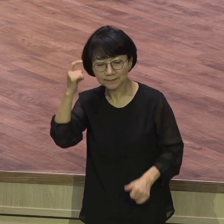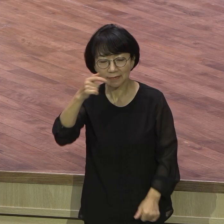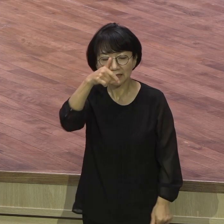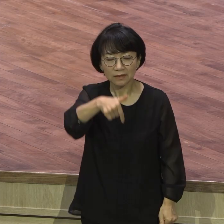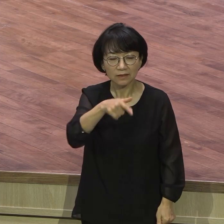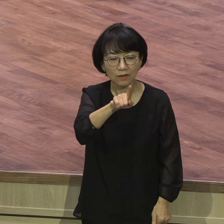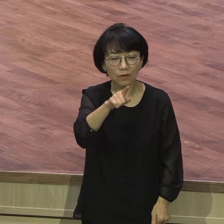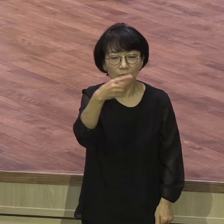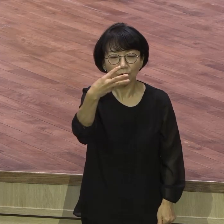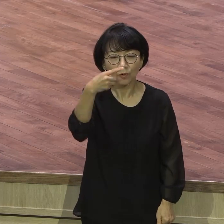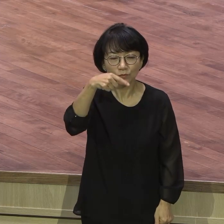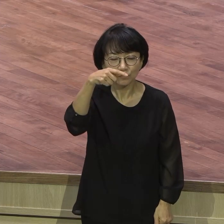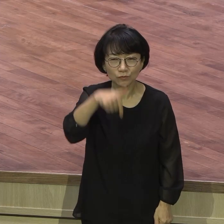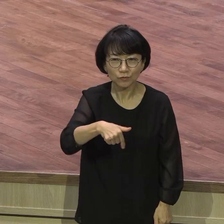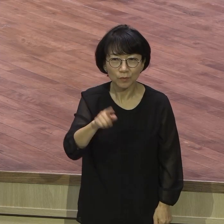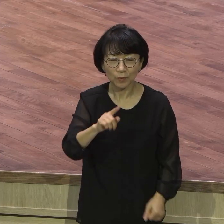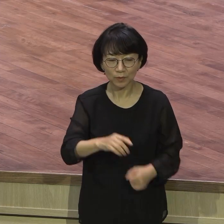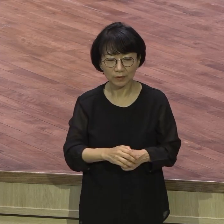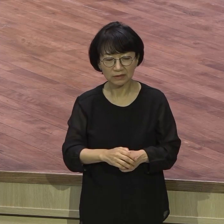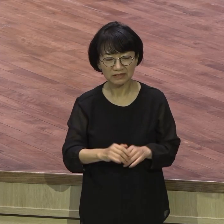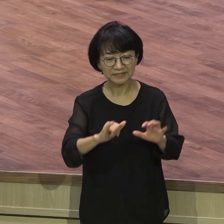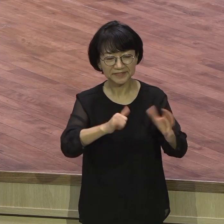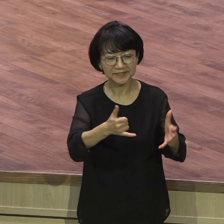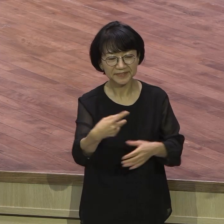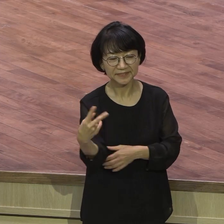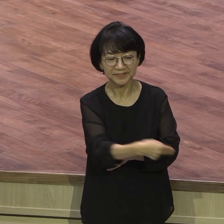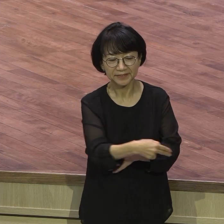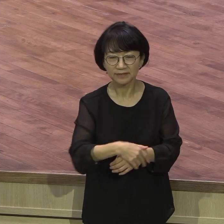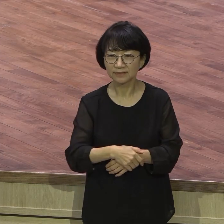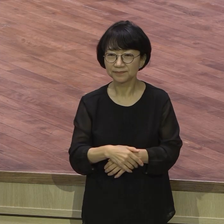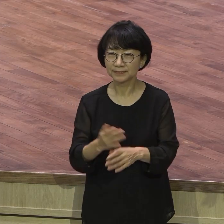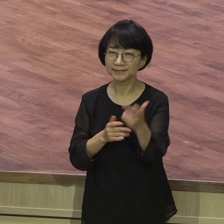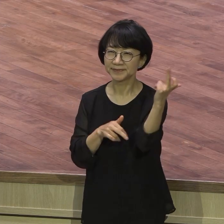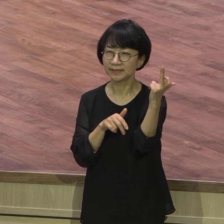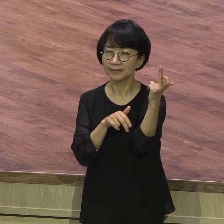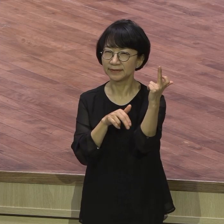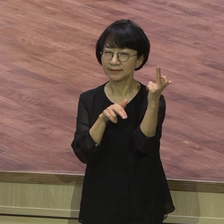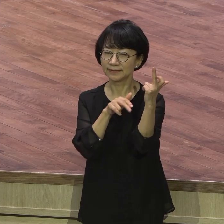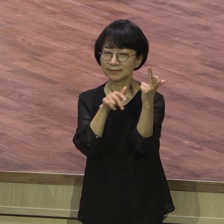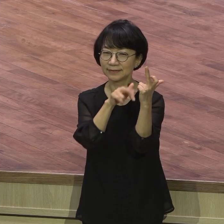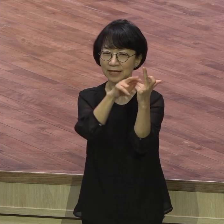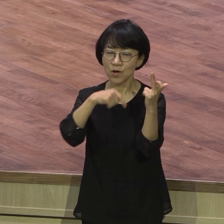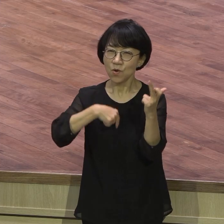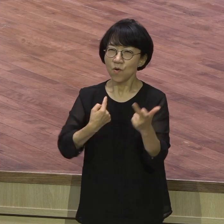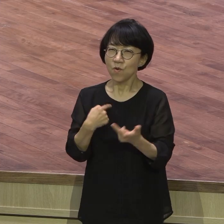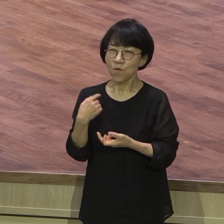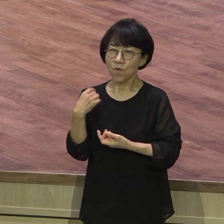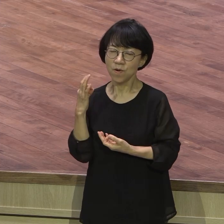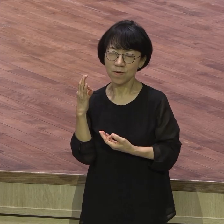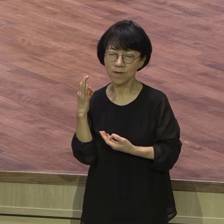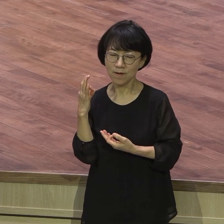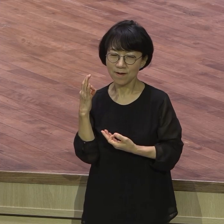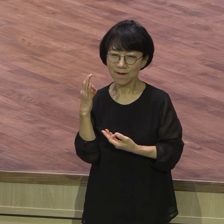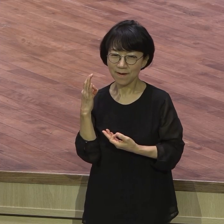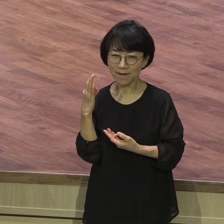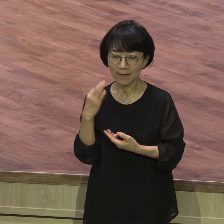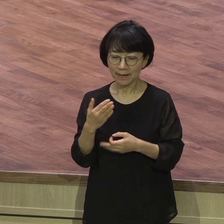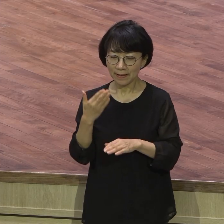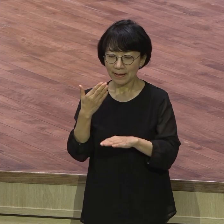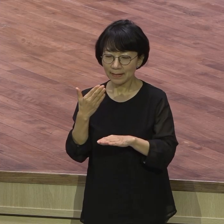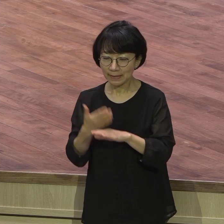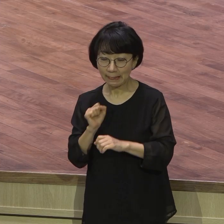삶을 그렇게 다 단절하고 산속에 들어가서 그렇게 홀로 수행하면서 다른